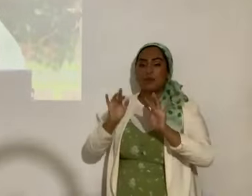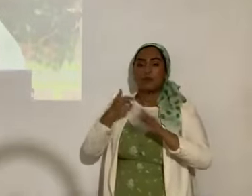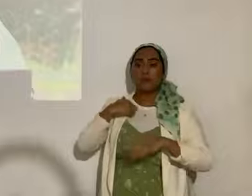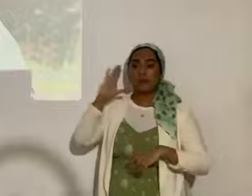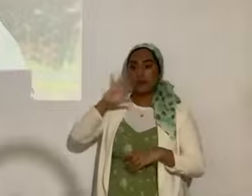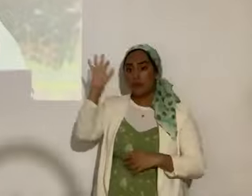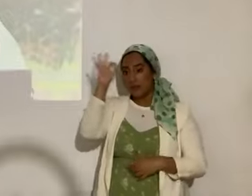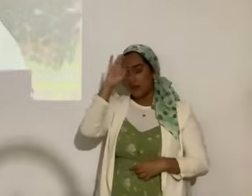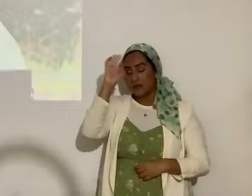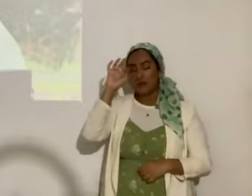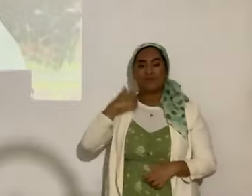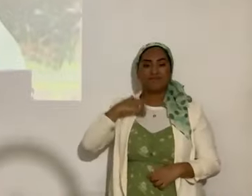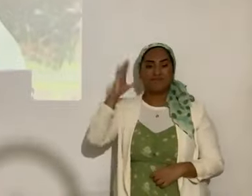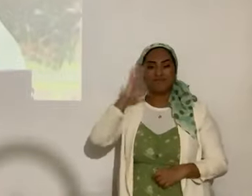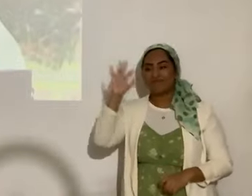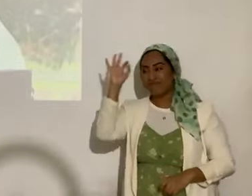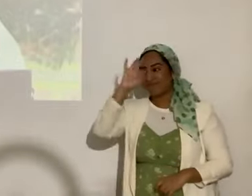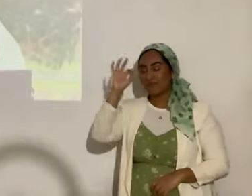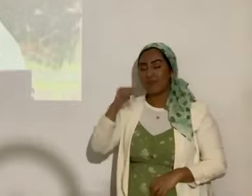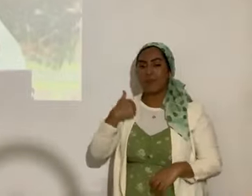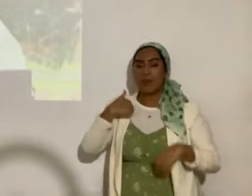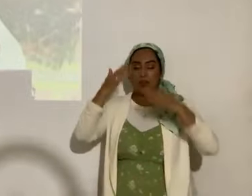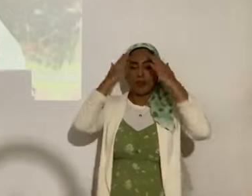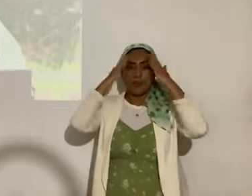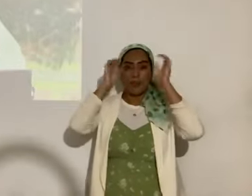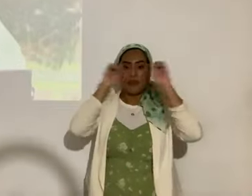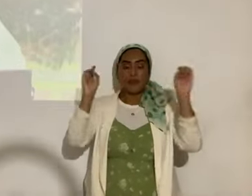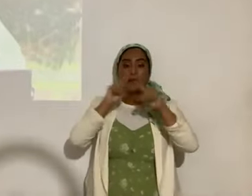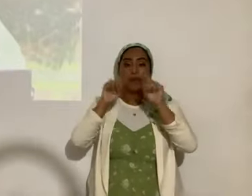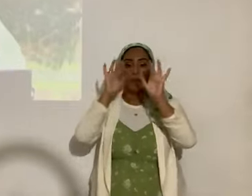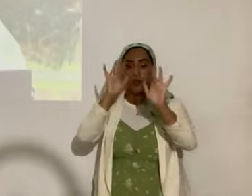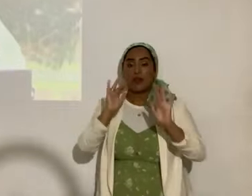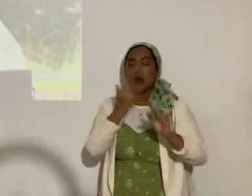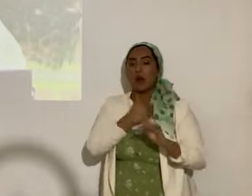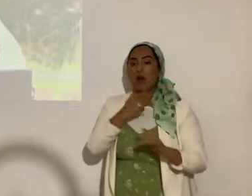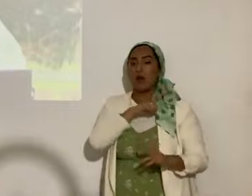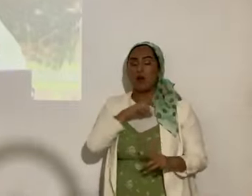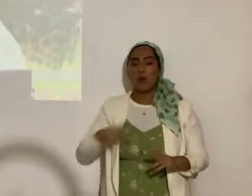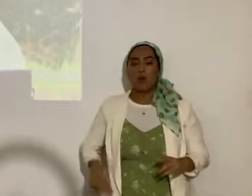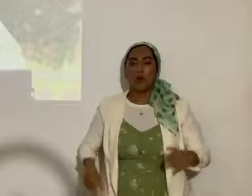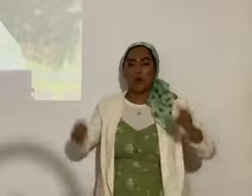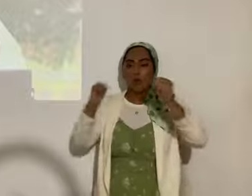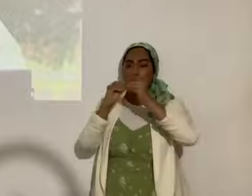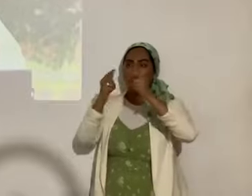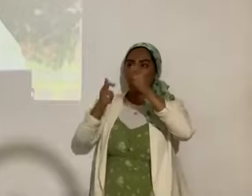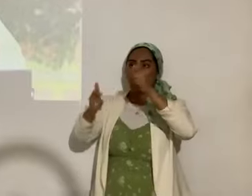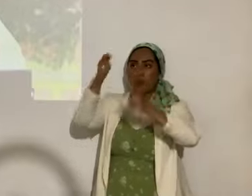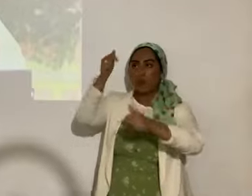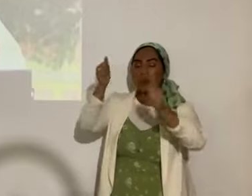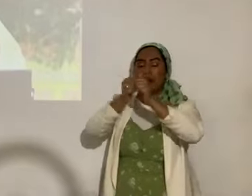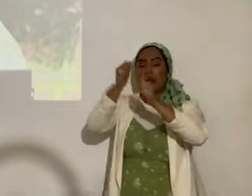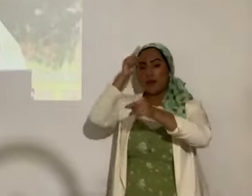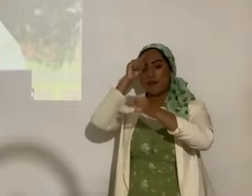ignorancia incredulidad Pero la gracia de nuestro señor fue más abundante con la fe y el amor que